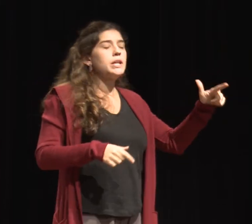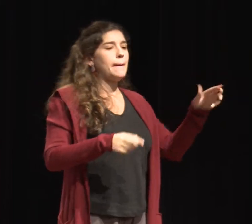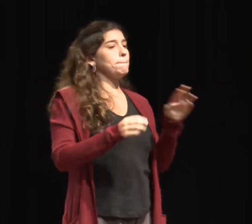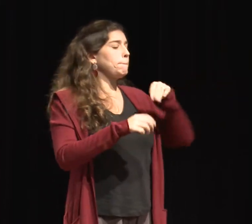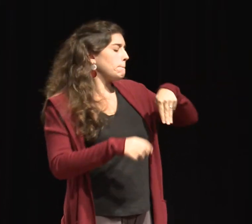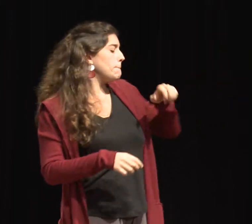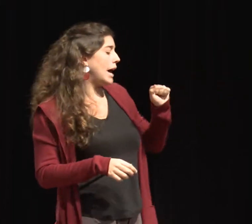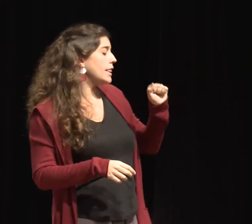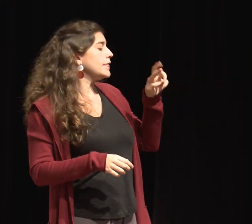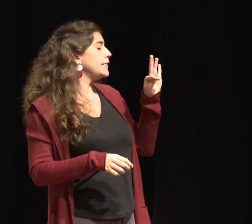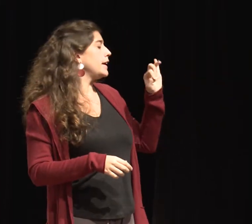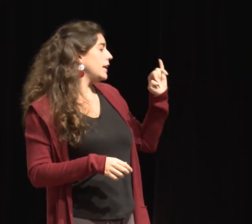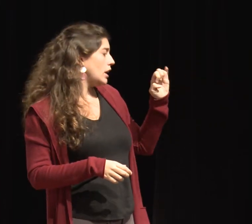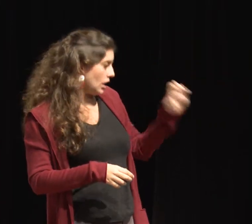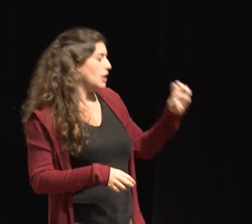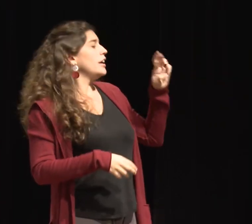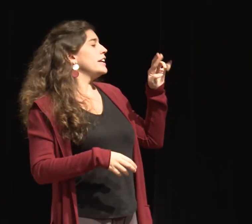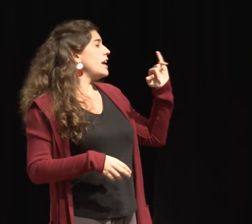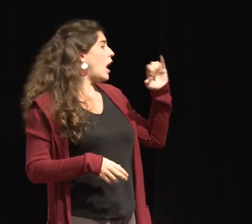Quando eu comecei na UFRJ,